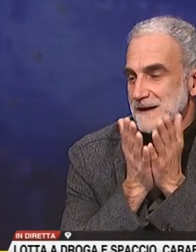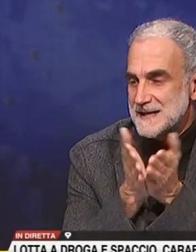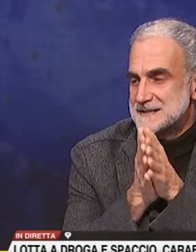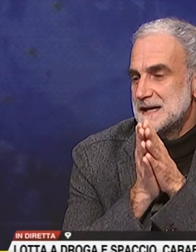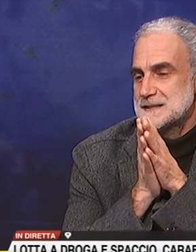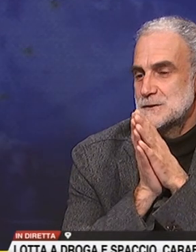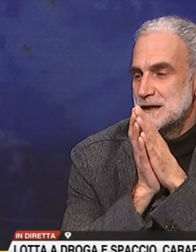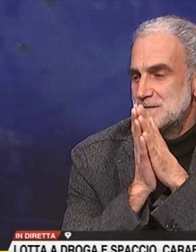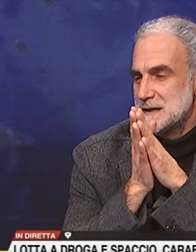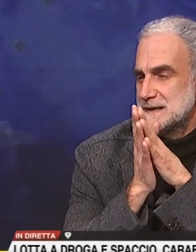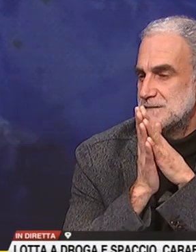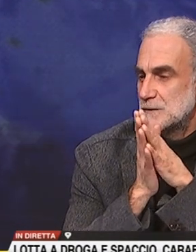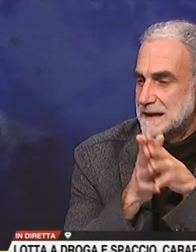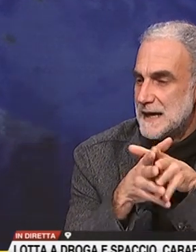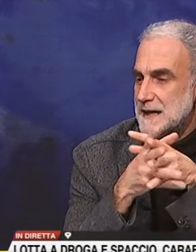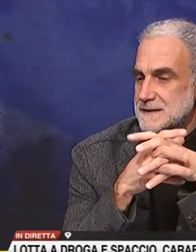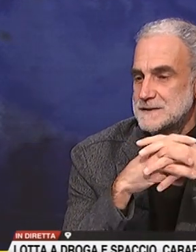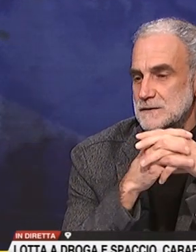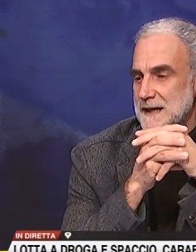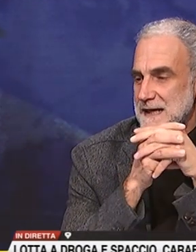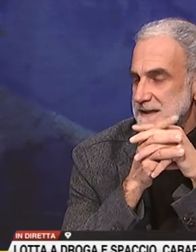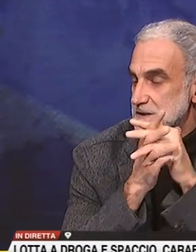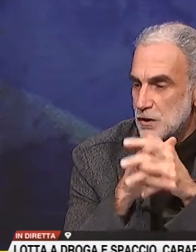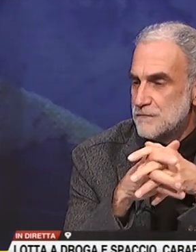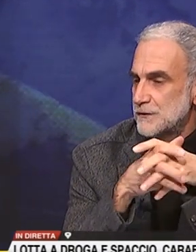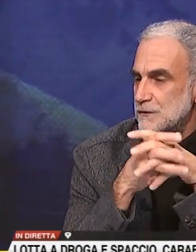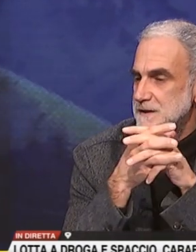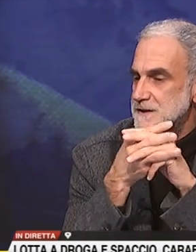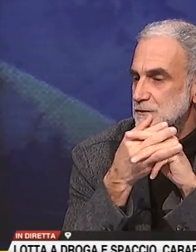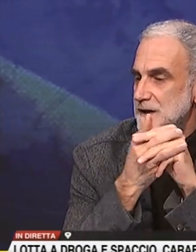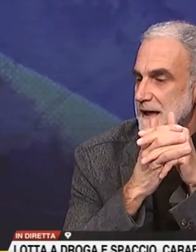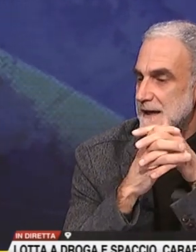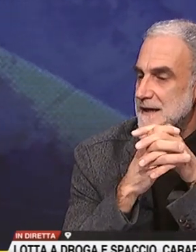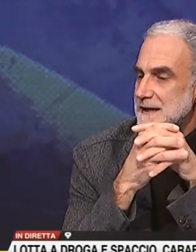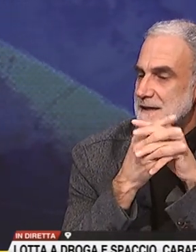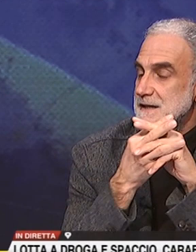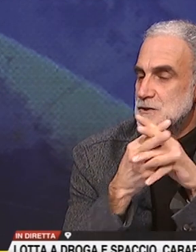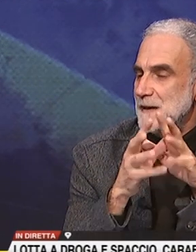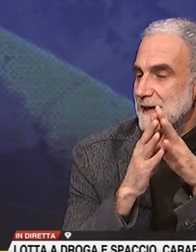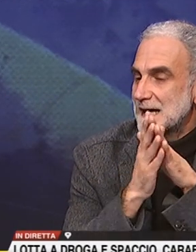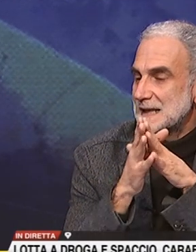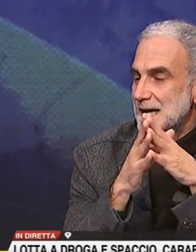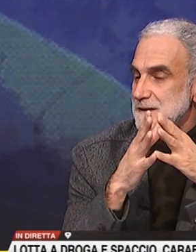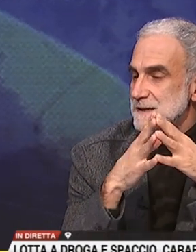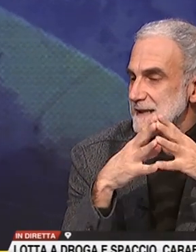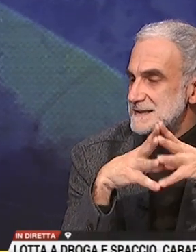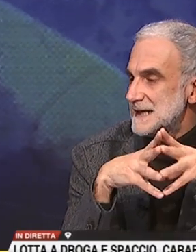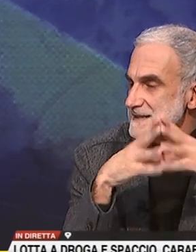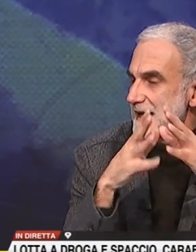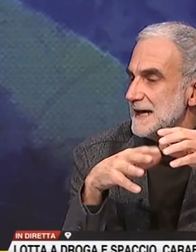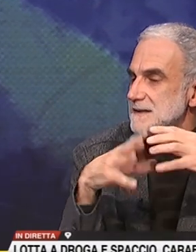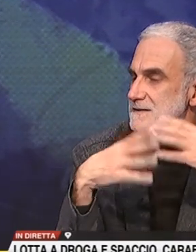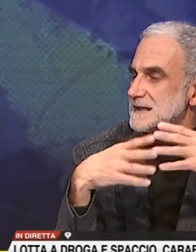una sofferenza, esistono delle famiglie in difficoltà, esistono dei ragazzi che soffrono, esistono delle... Insomma, legata alla